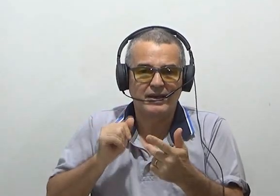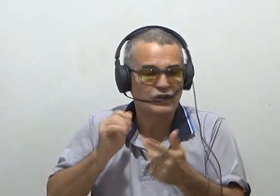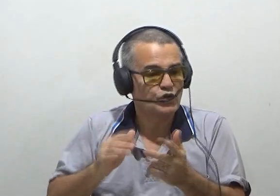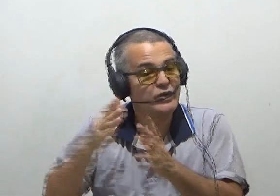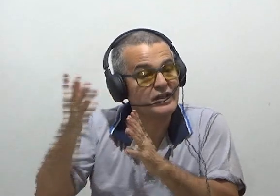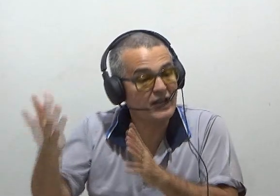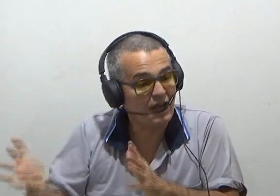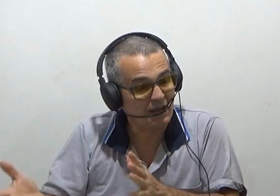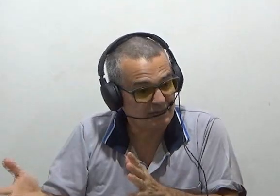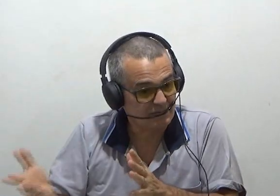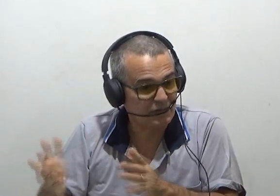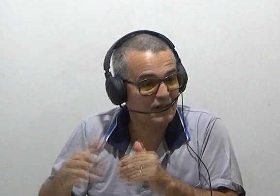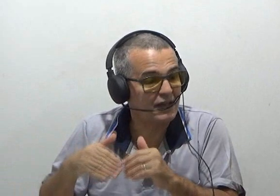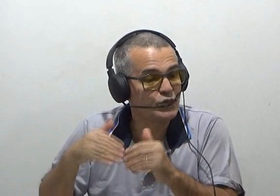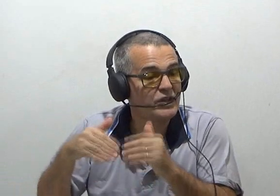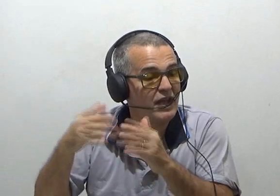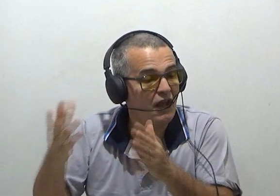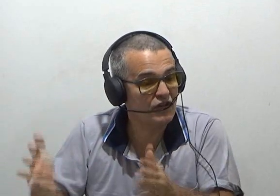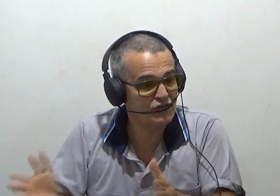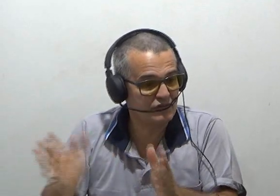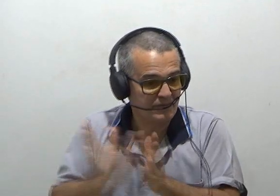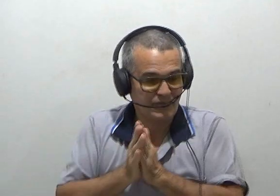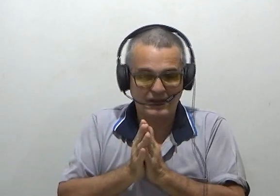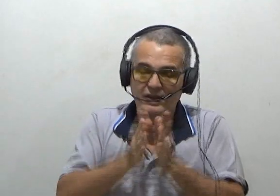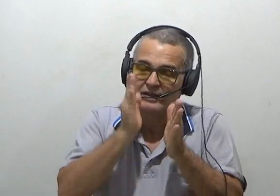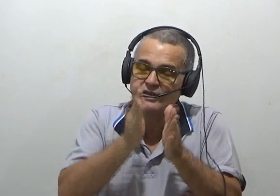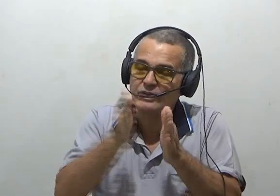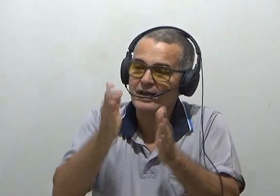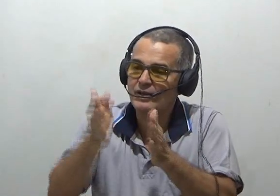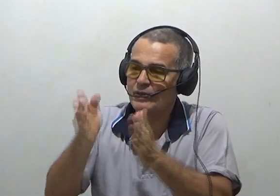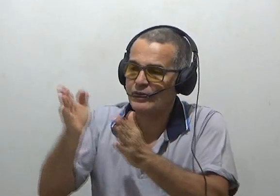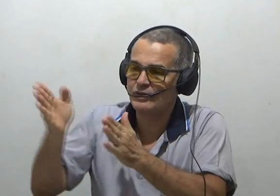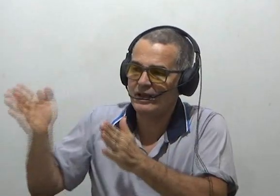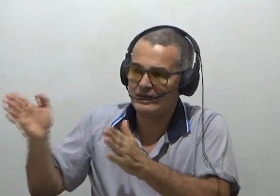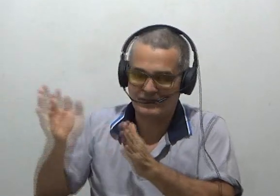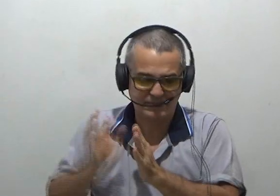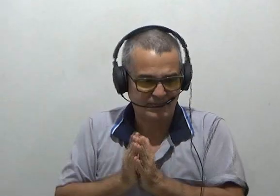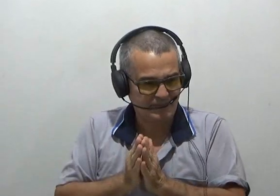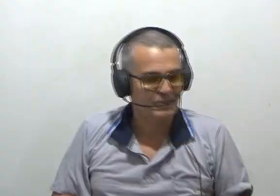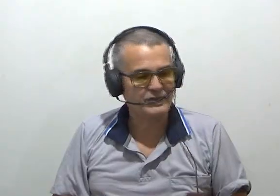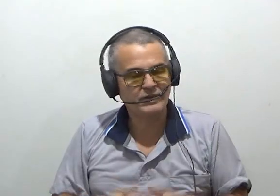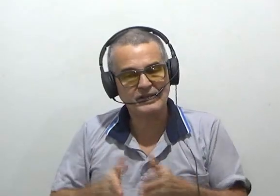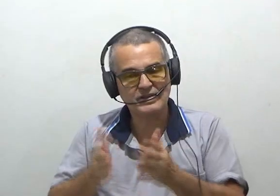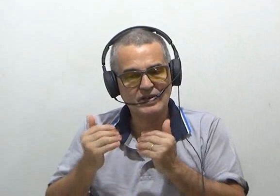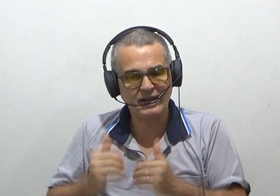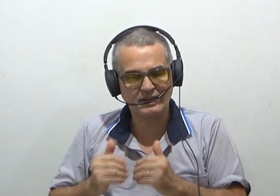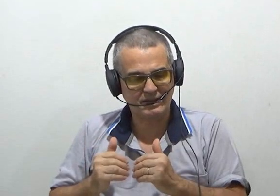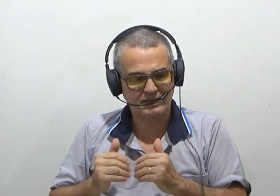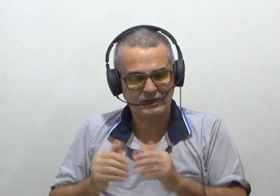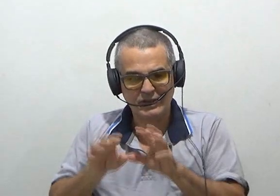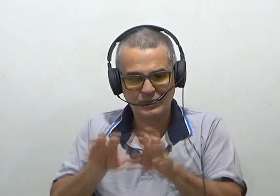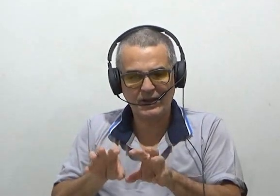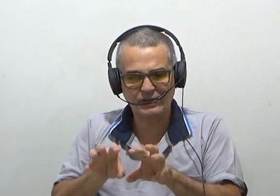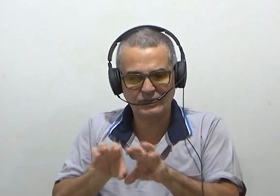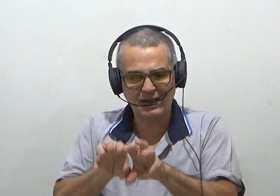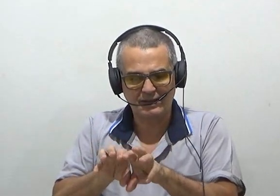deixar mais jurídica, então tem aquele juridiquês, né? Isso na língua portuguesa. Mas quando a gente entra